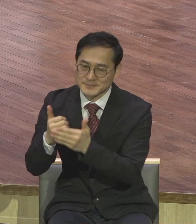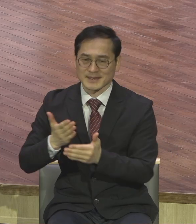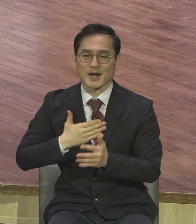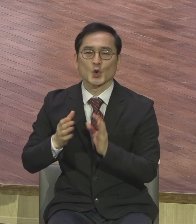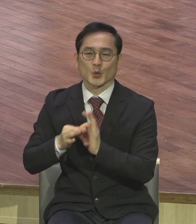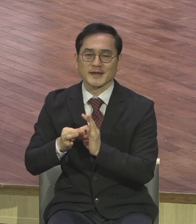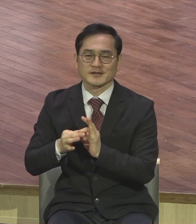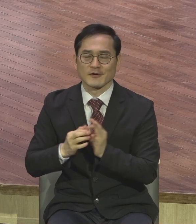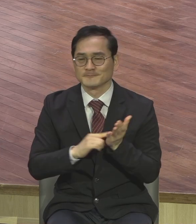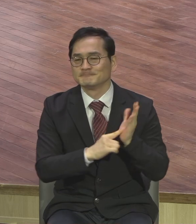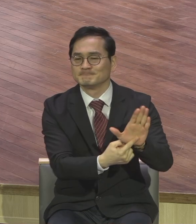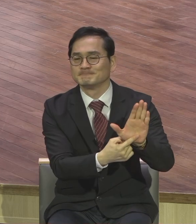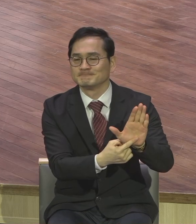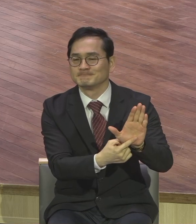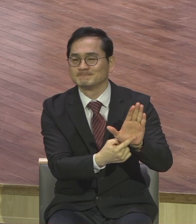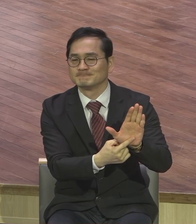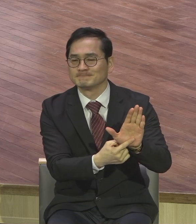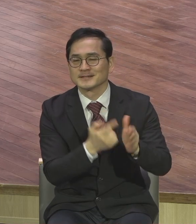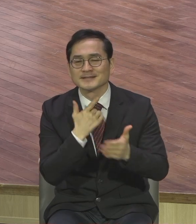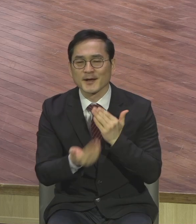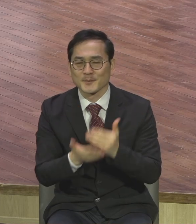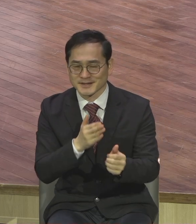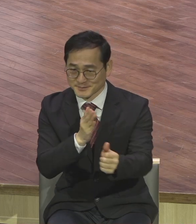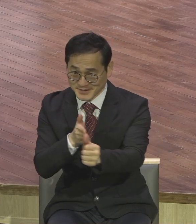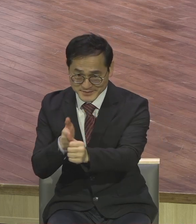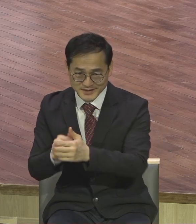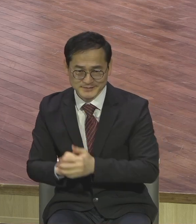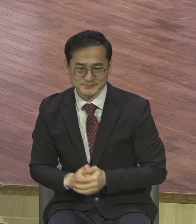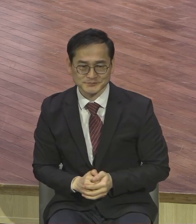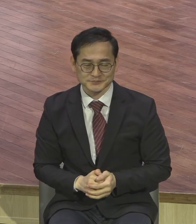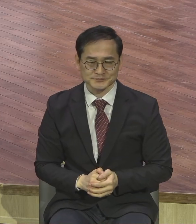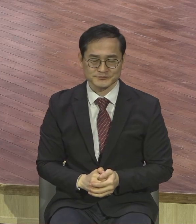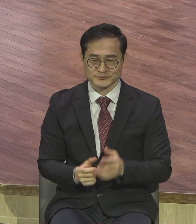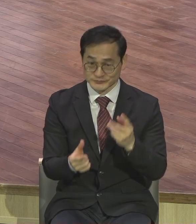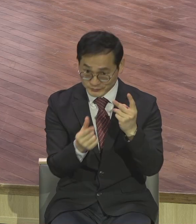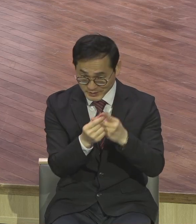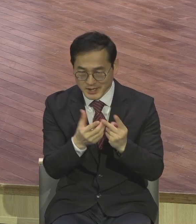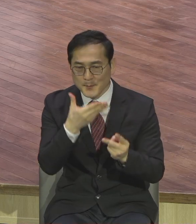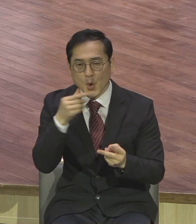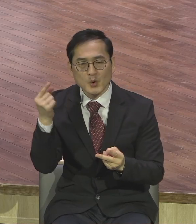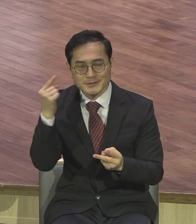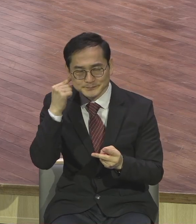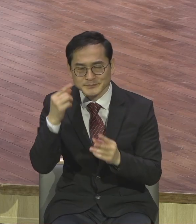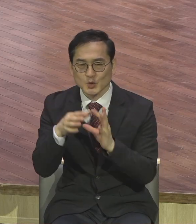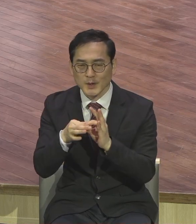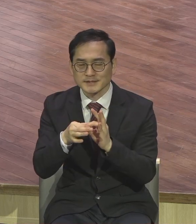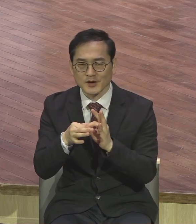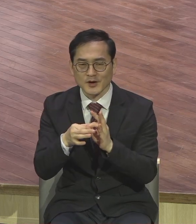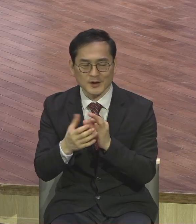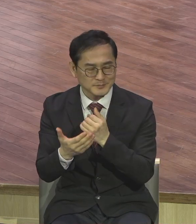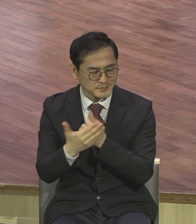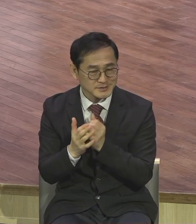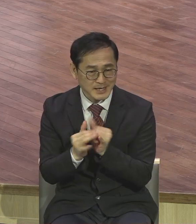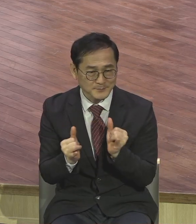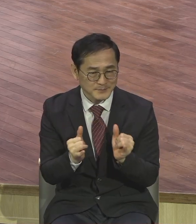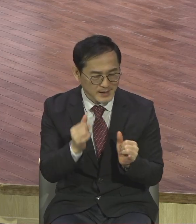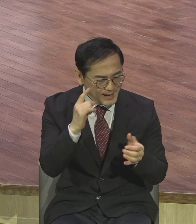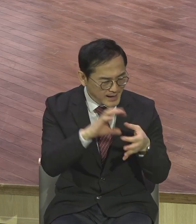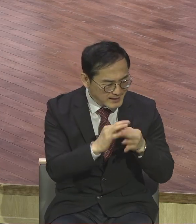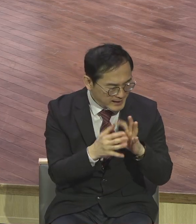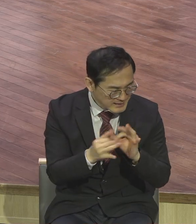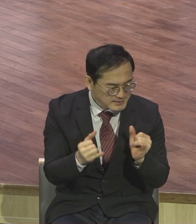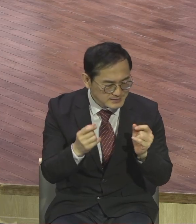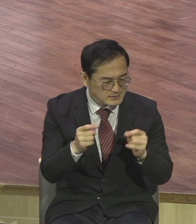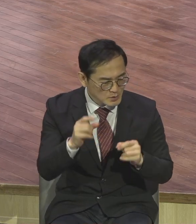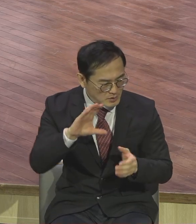축복합니다. 두 번째로 복음의 빚진 자입니다. 14절 15절입니다. 헬라인이나 야만인이나 지혜 있는 자나 어리석은